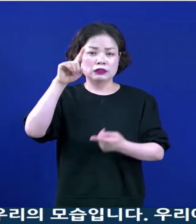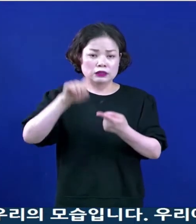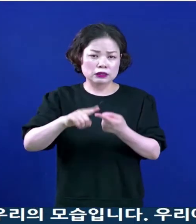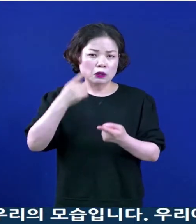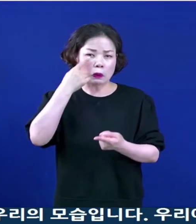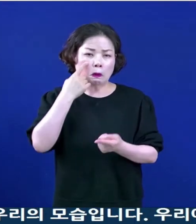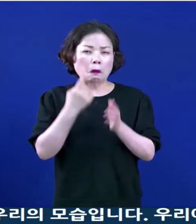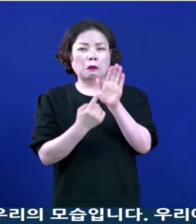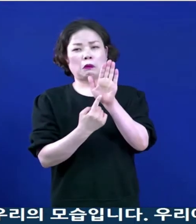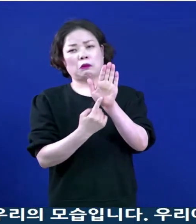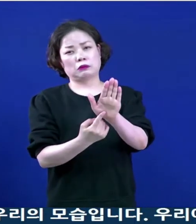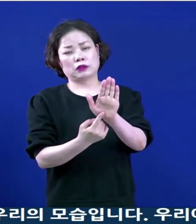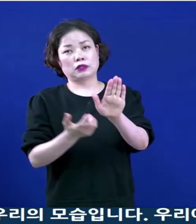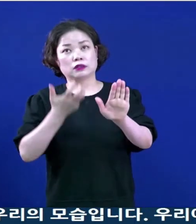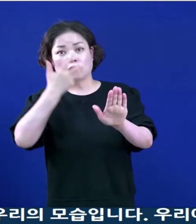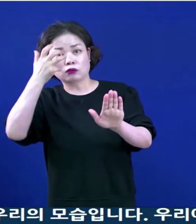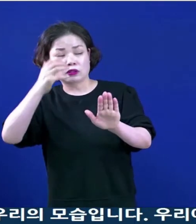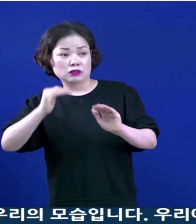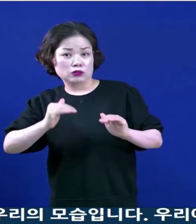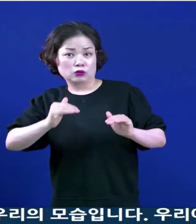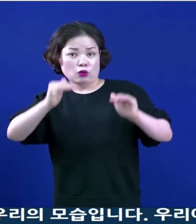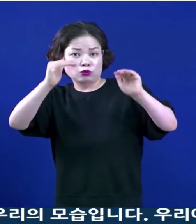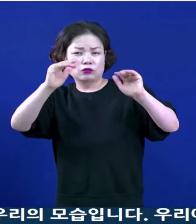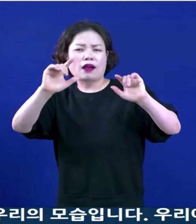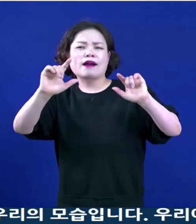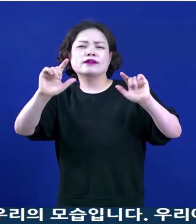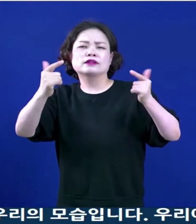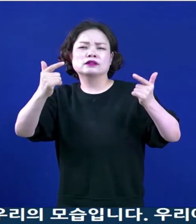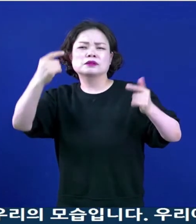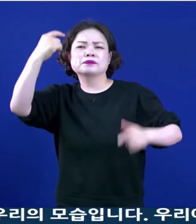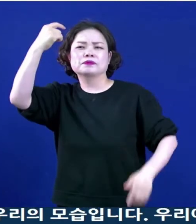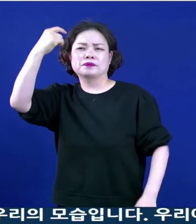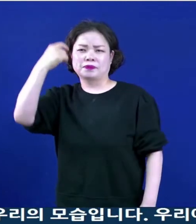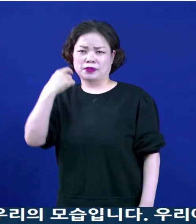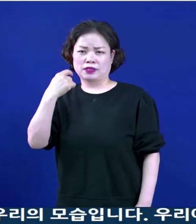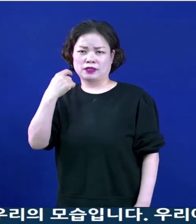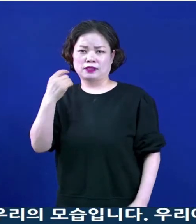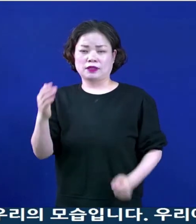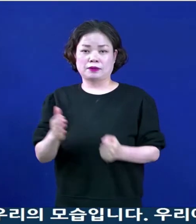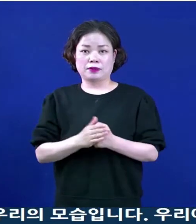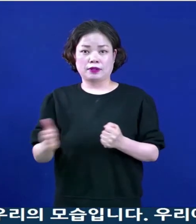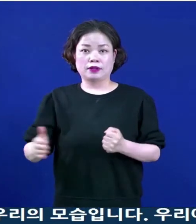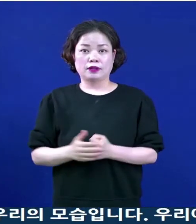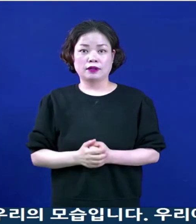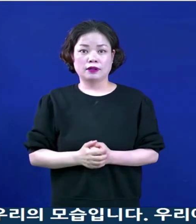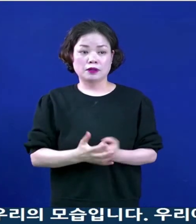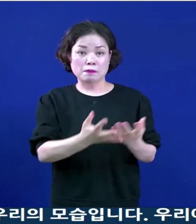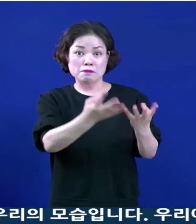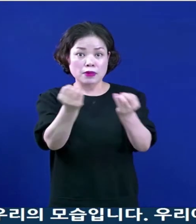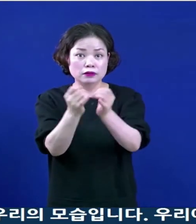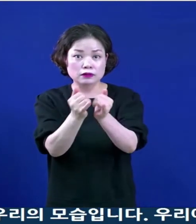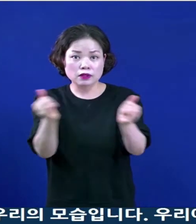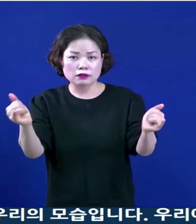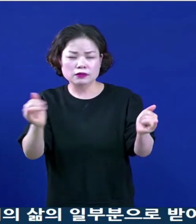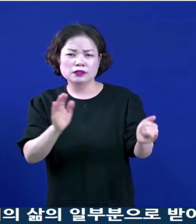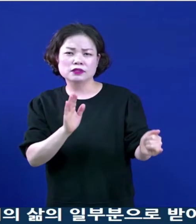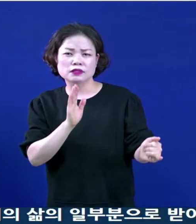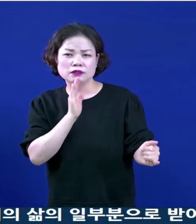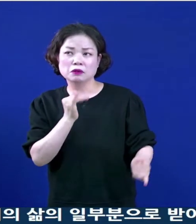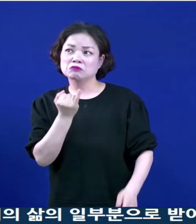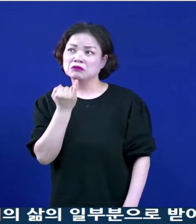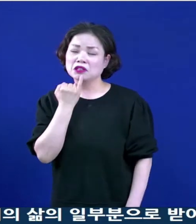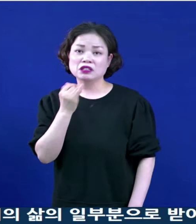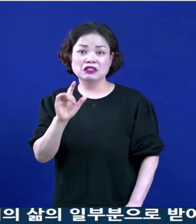내가 영적이지 않거나 성숙하지 않은 것처럼 느껴지기 때문입니다. 그래서 많은 사람들이 실제로